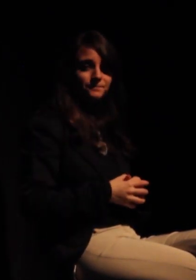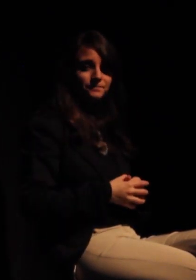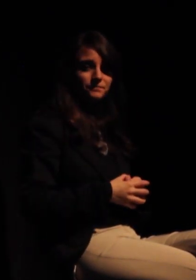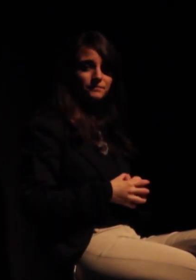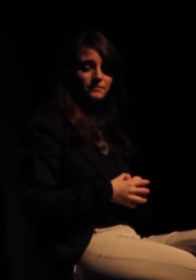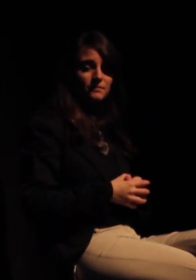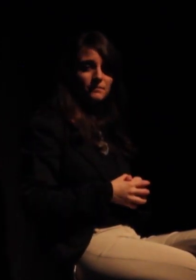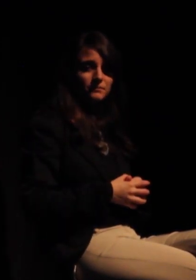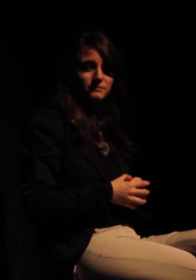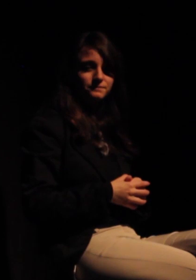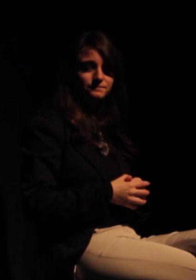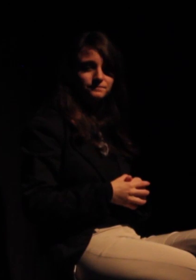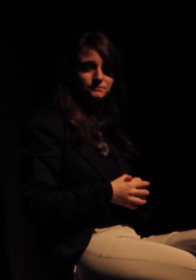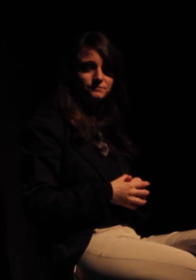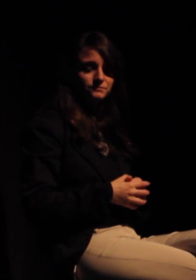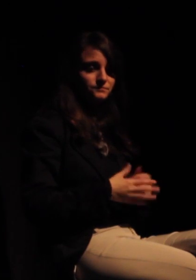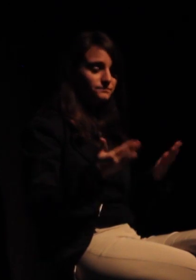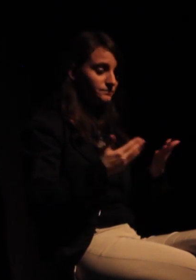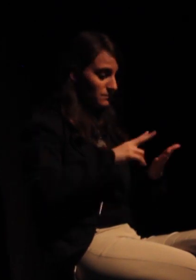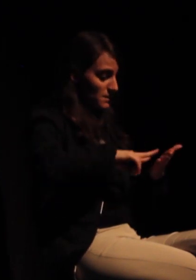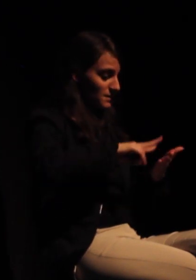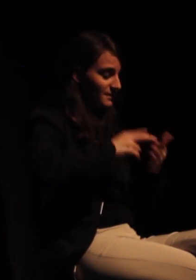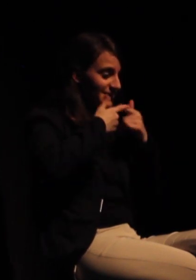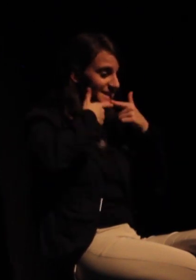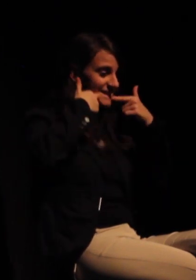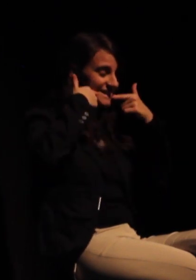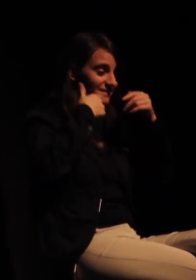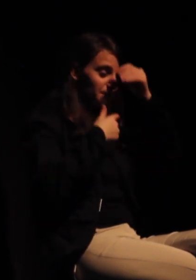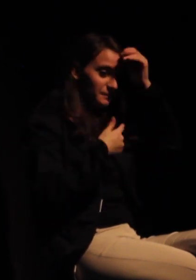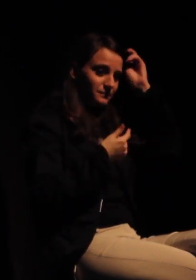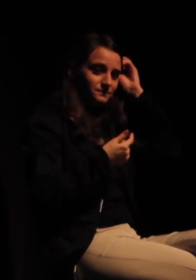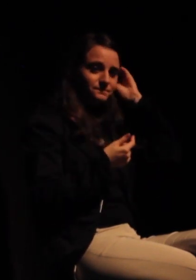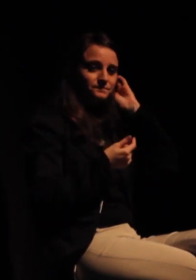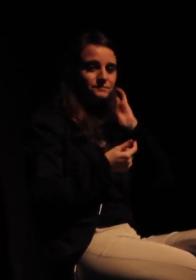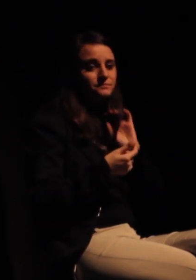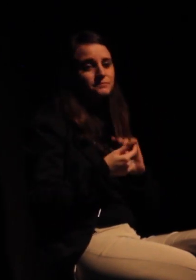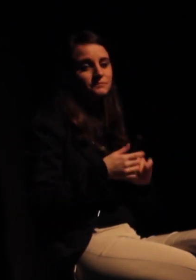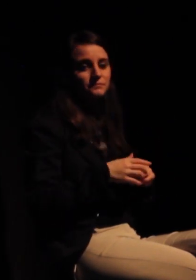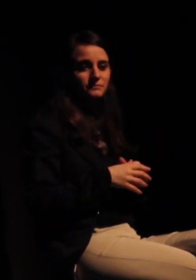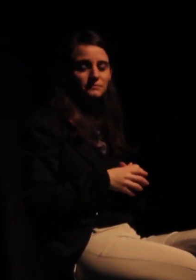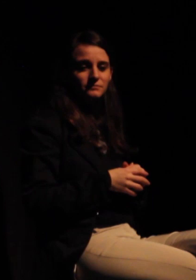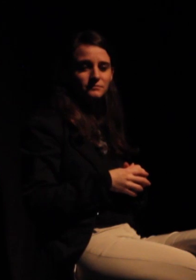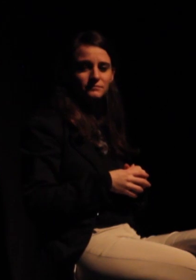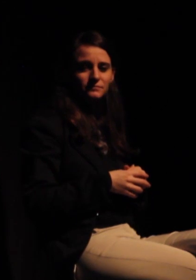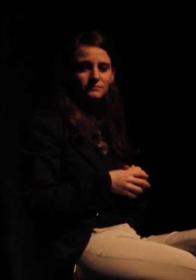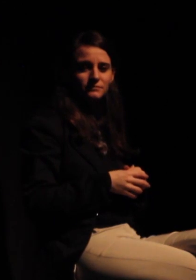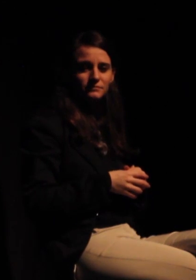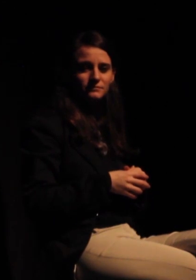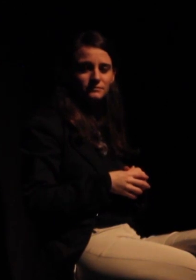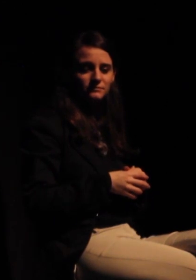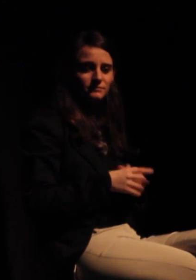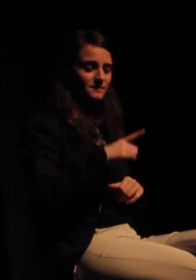levanta uma coisa dessa. Agora você lê às vezes com um sorriso, porque tem um